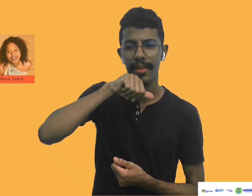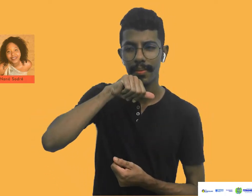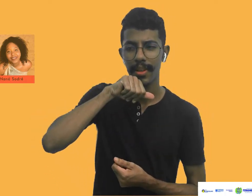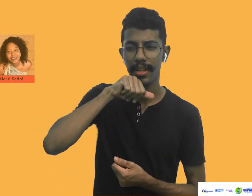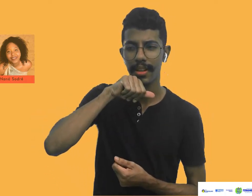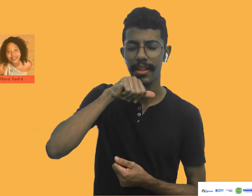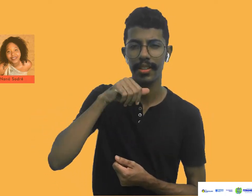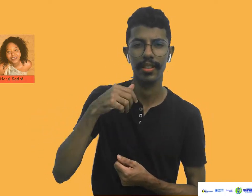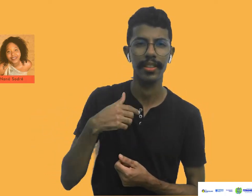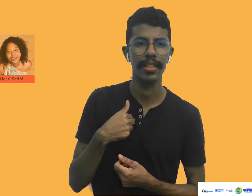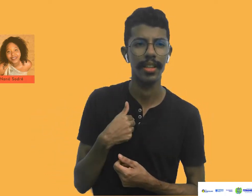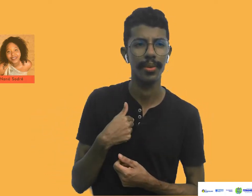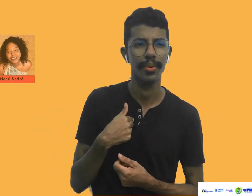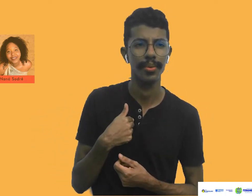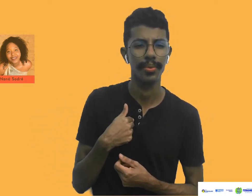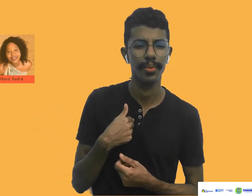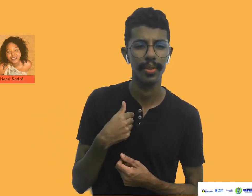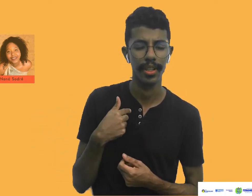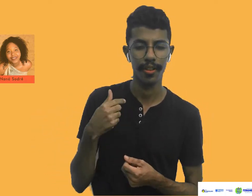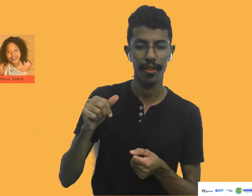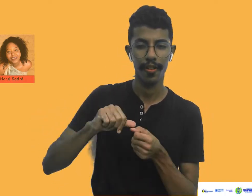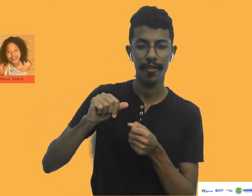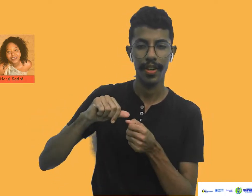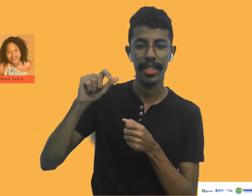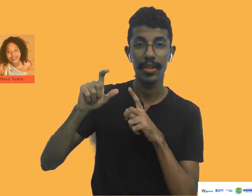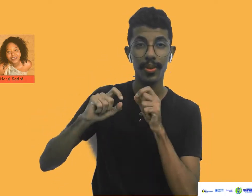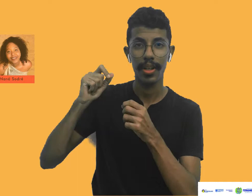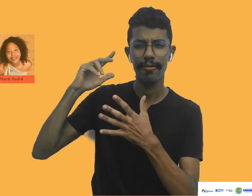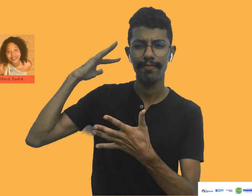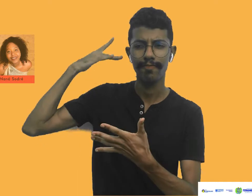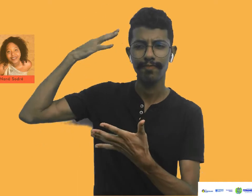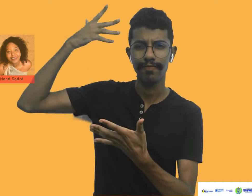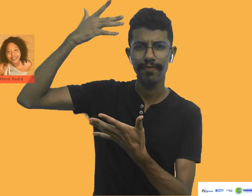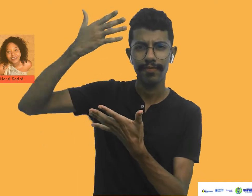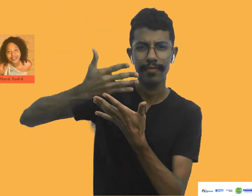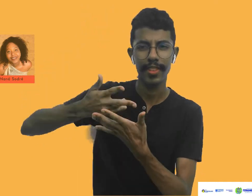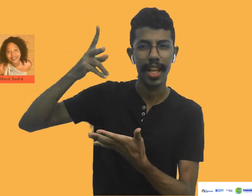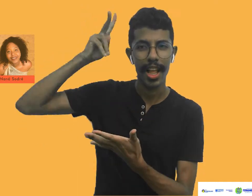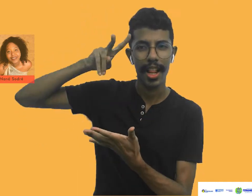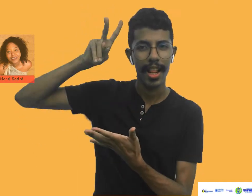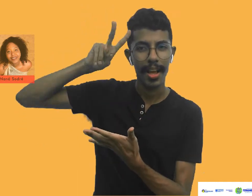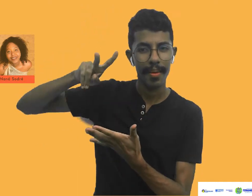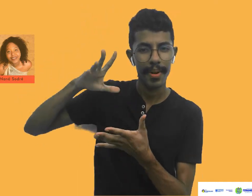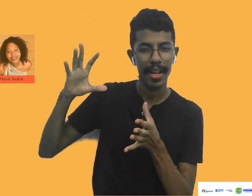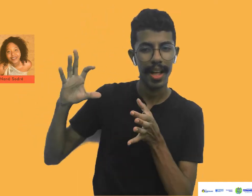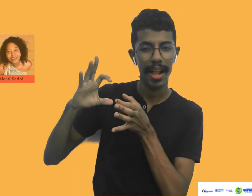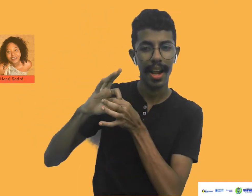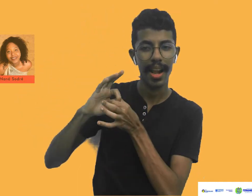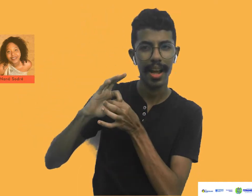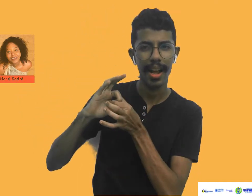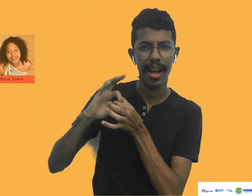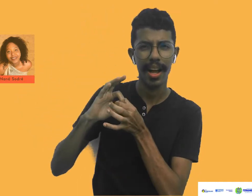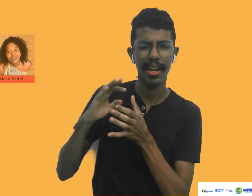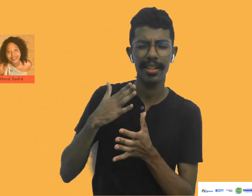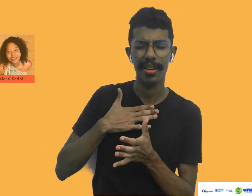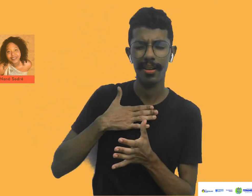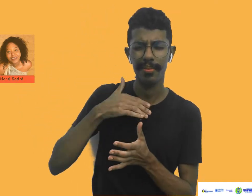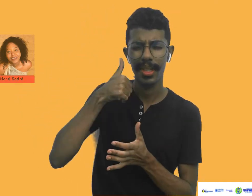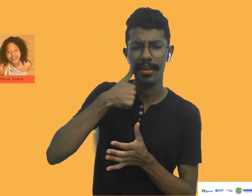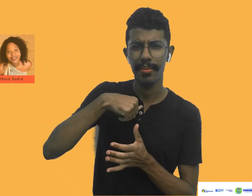A minha mãe, né, eu tô fazendo um resgate de alguns materiais